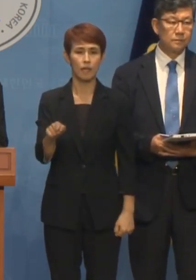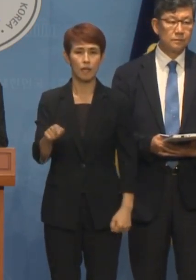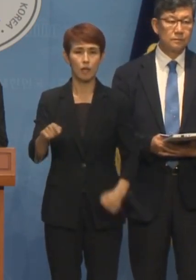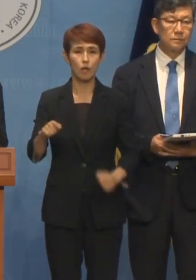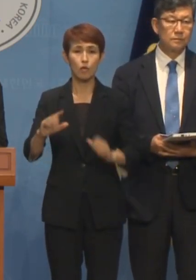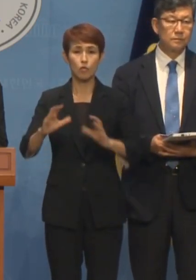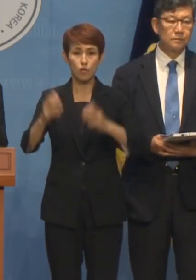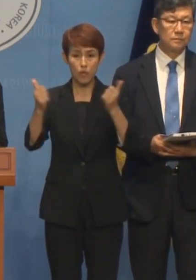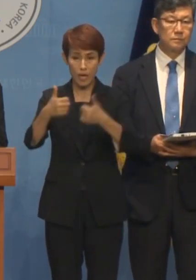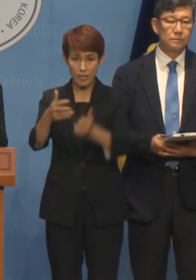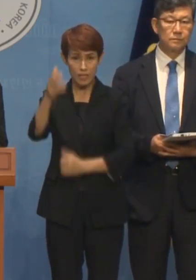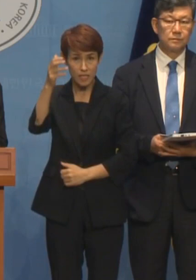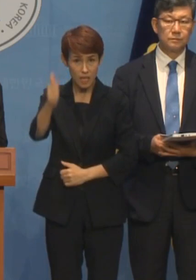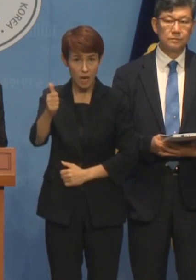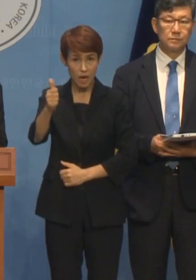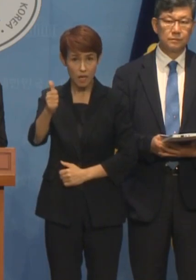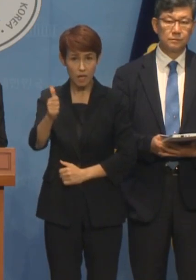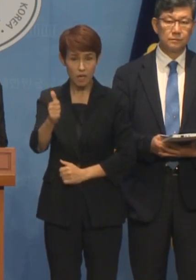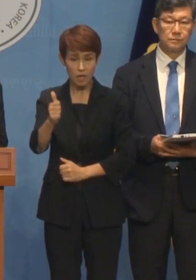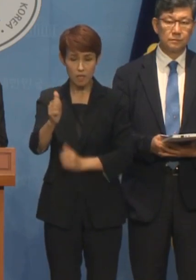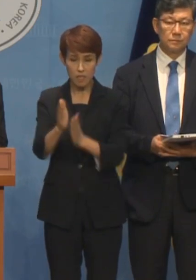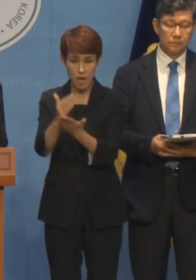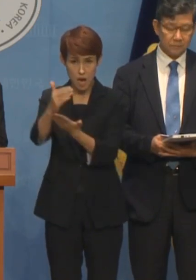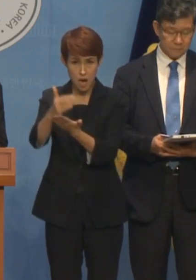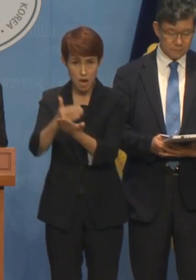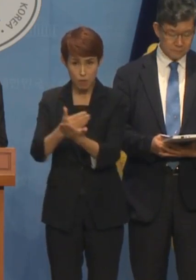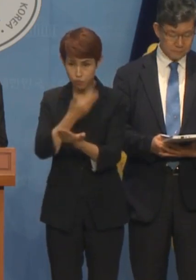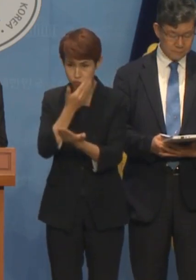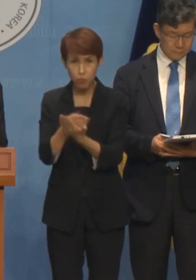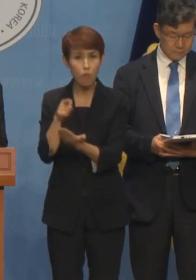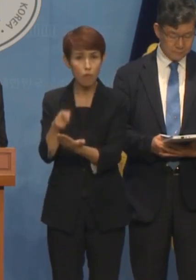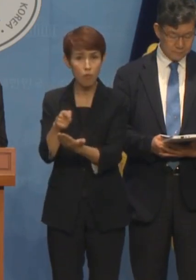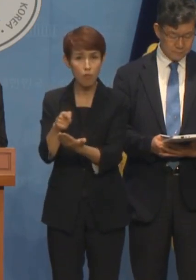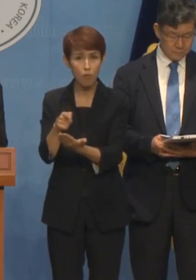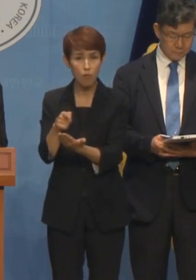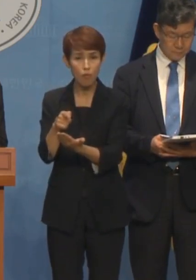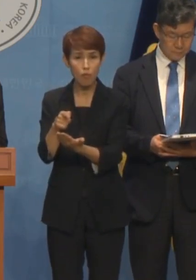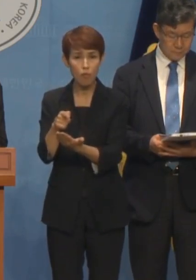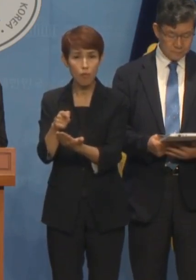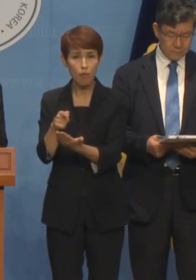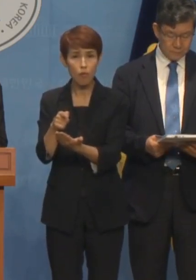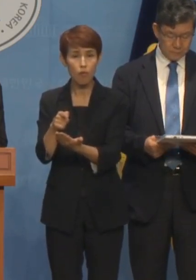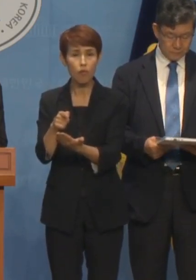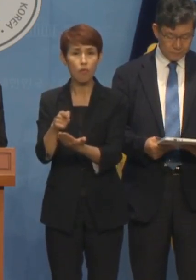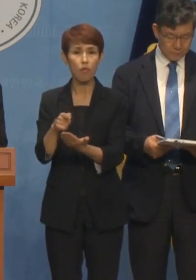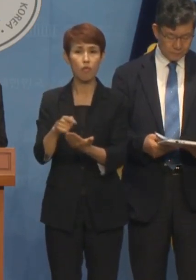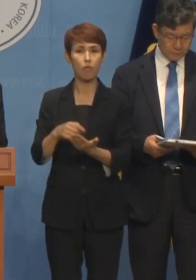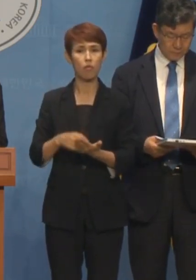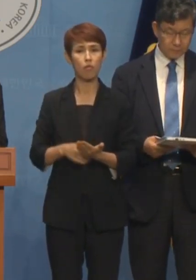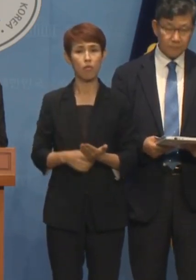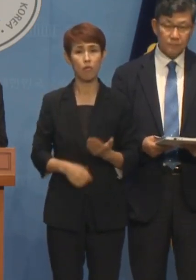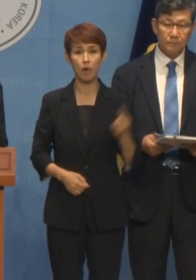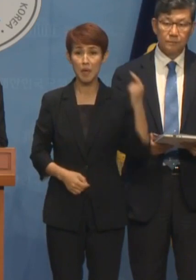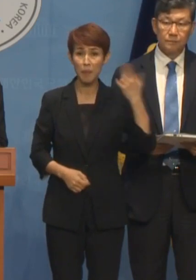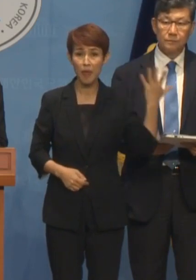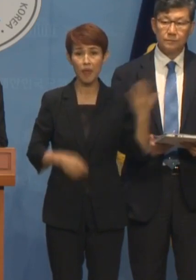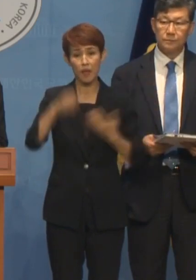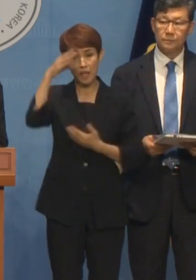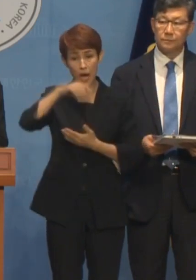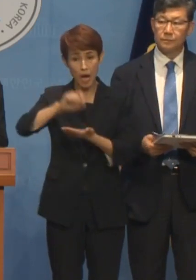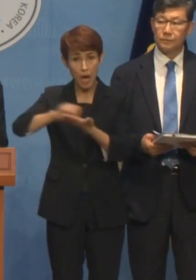국회의장의 회고록의 무게를 생각하면 그런 이야기를 듣지도 않고 회고록에 쓸 리는 만무할